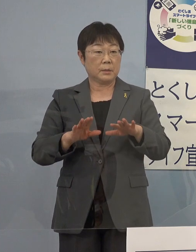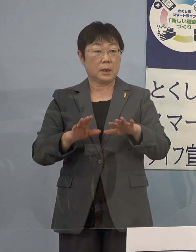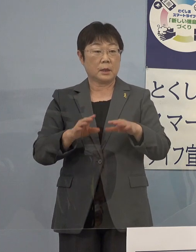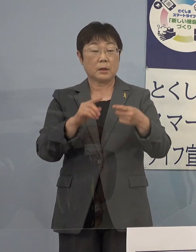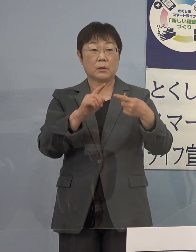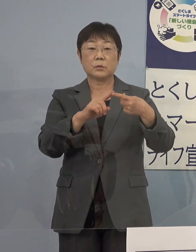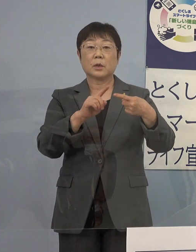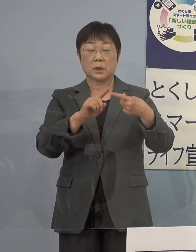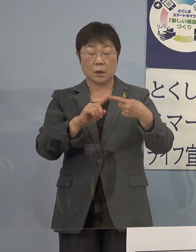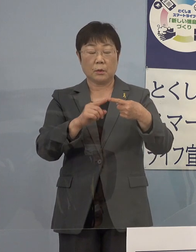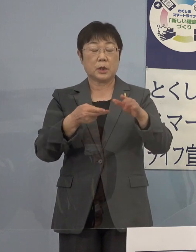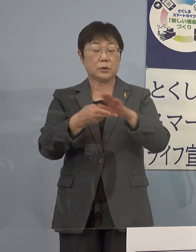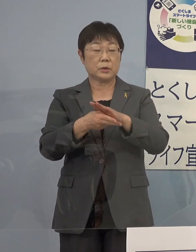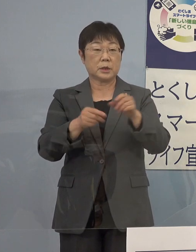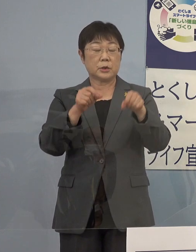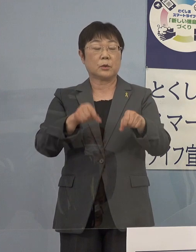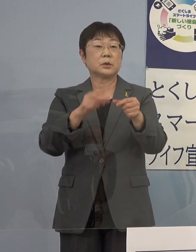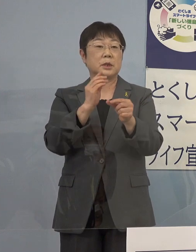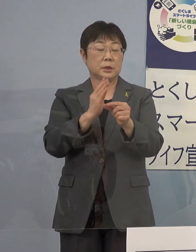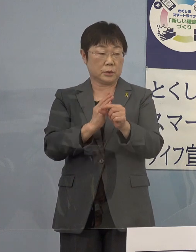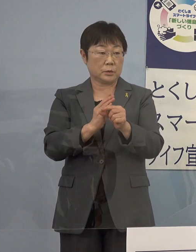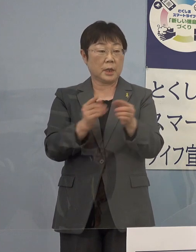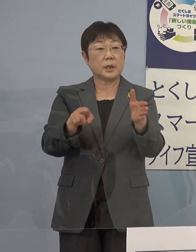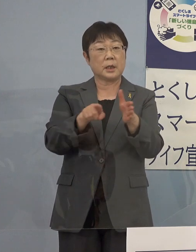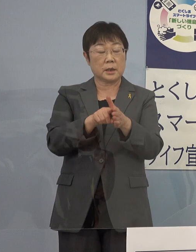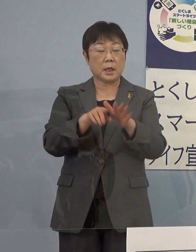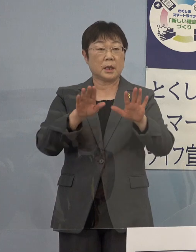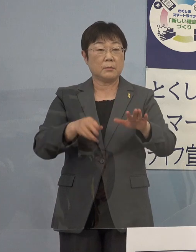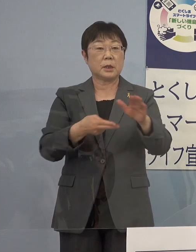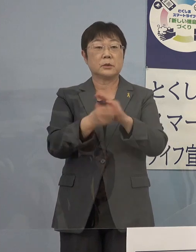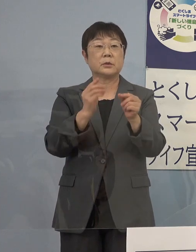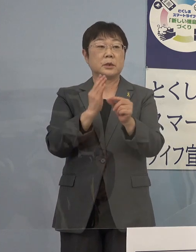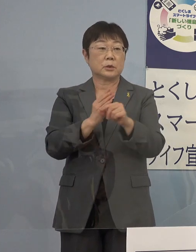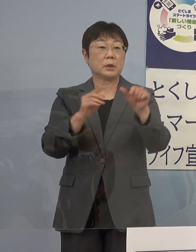が、この方を入れて5名ということにな